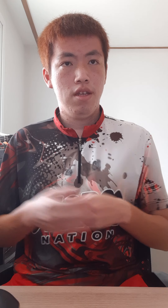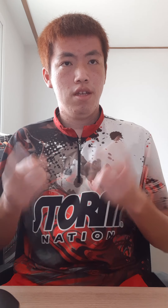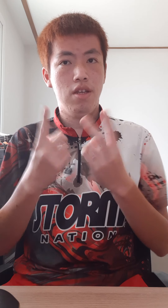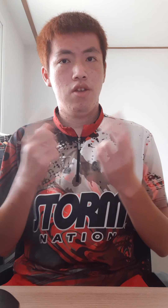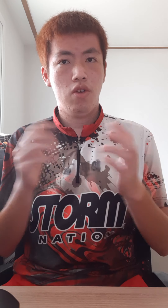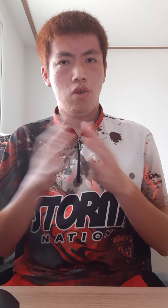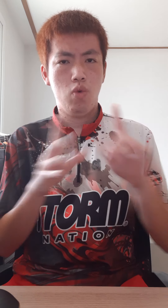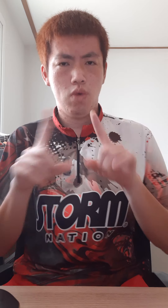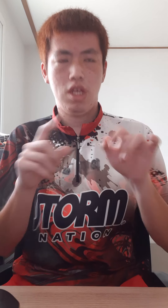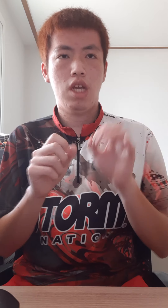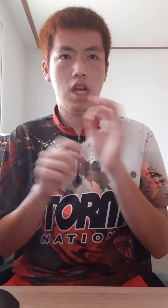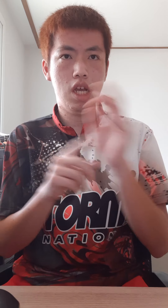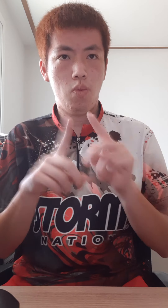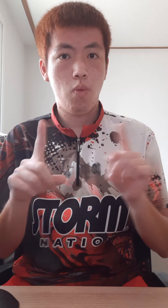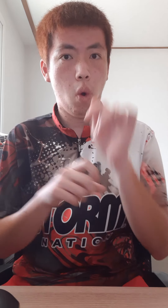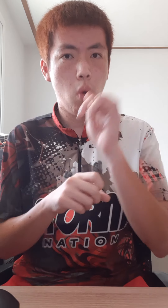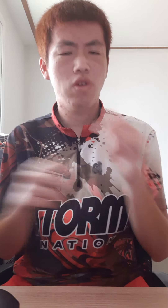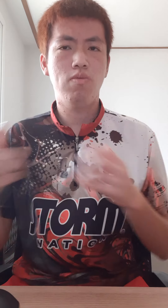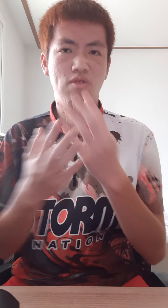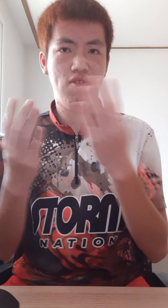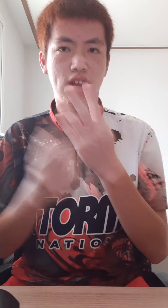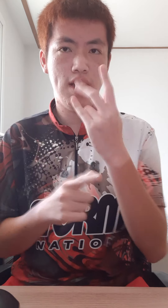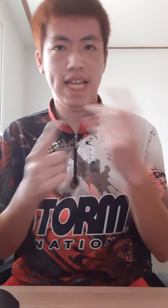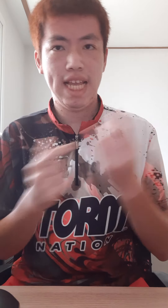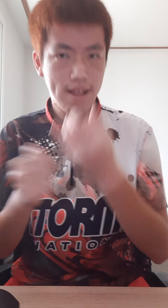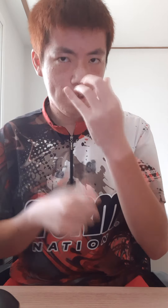2016년도 시도별 장애인 복지 교육 분야 조사 결과가 공개됐습니다.